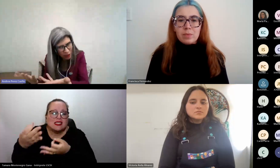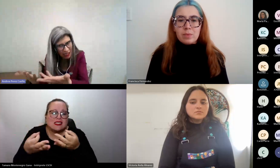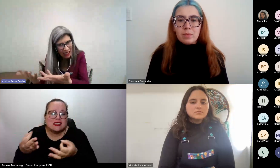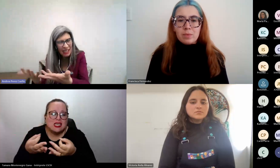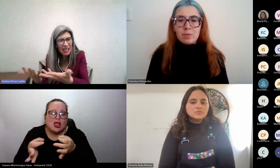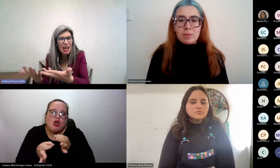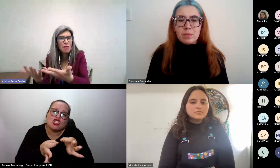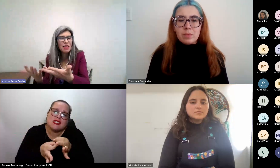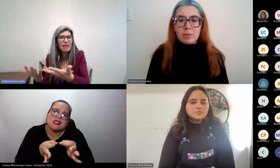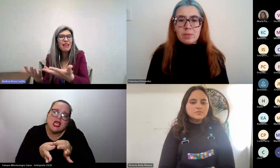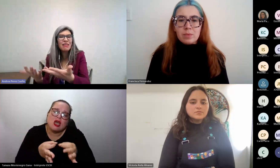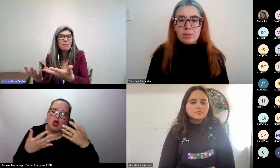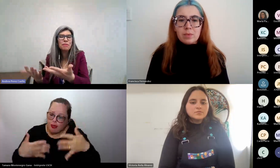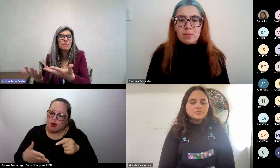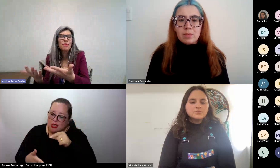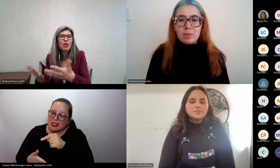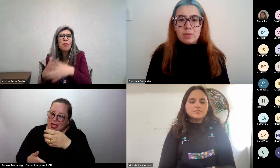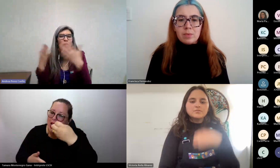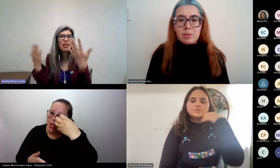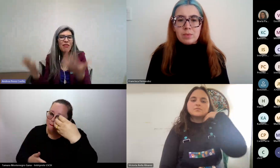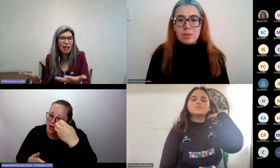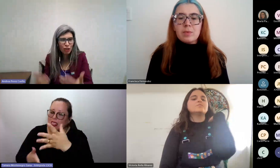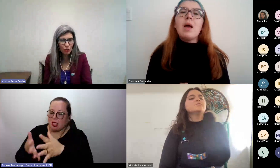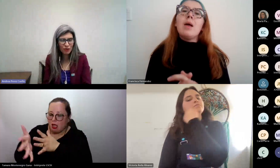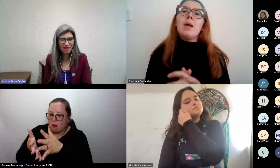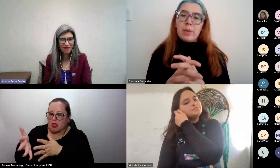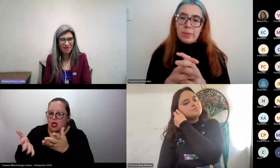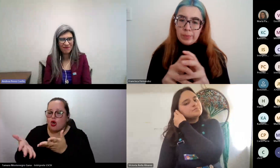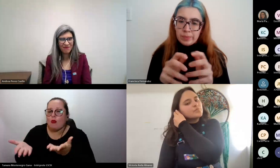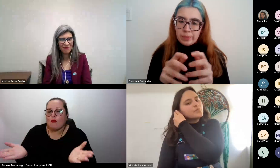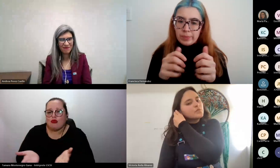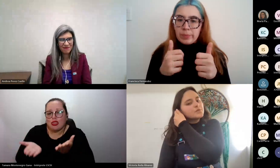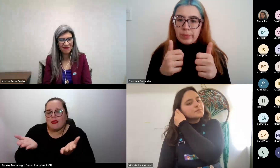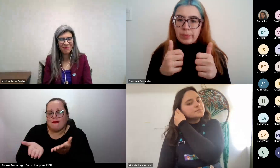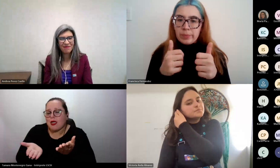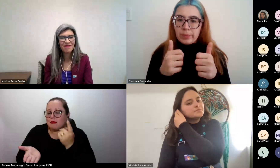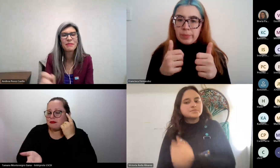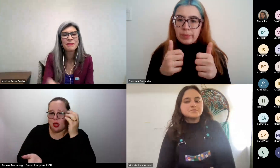que sí es importante que la aprenda? ¿Cómo motivarlos?